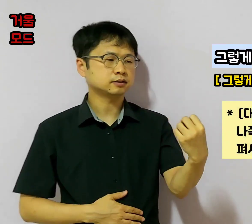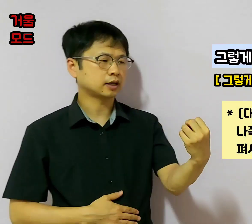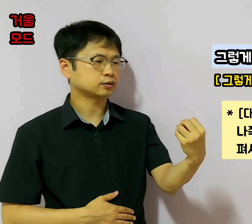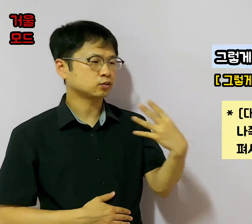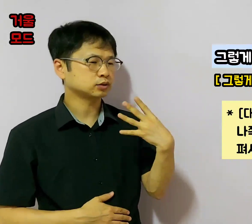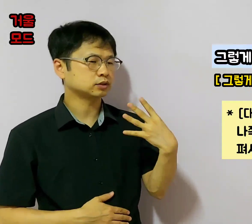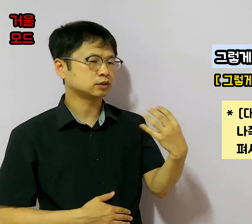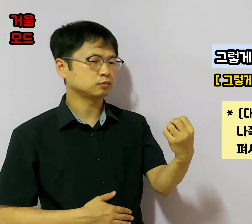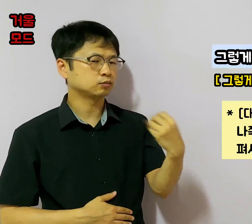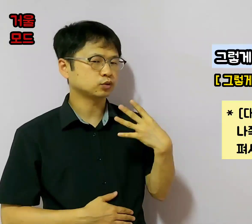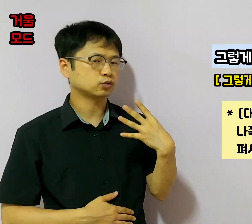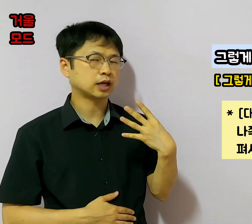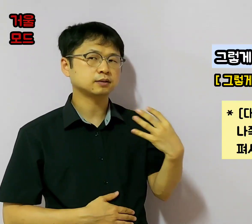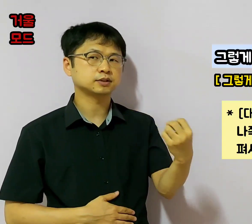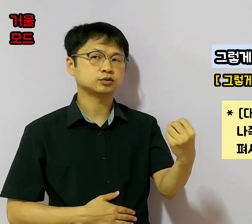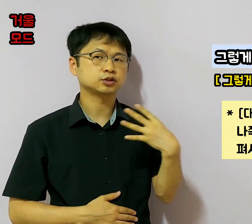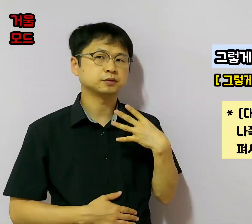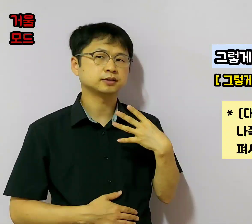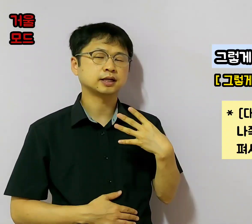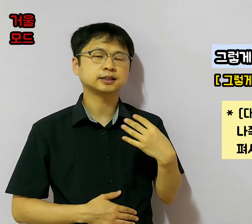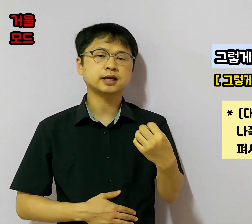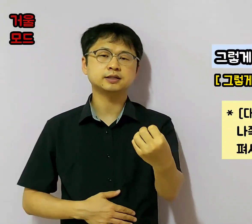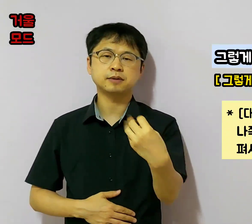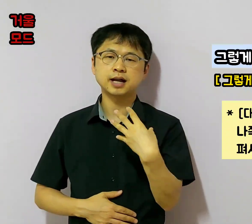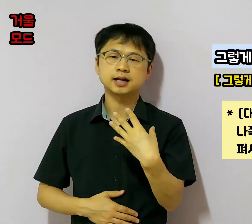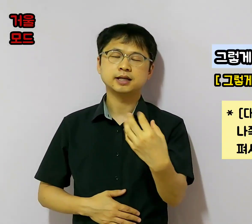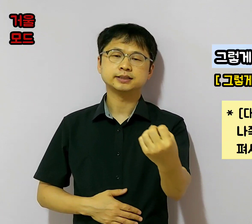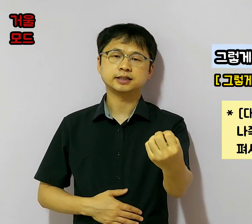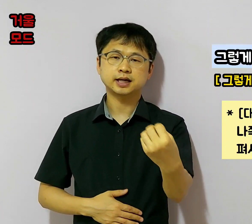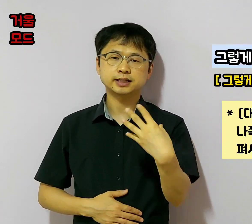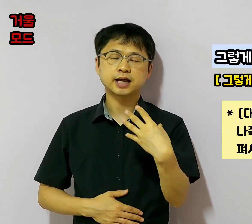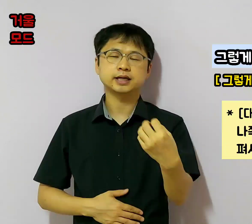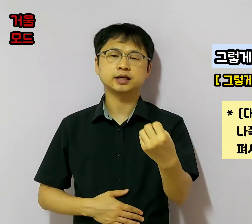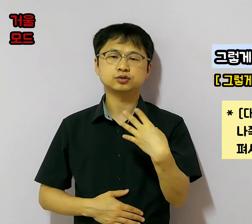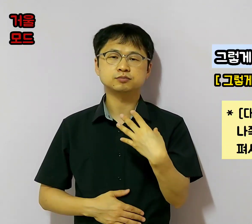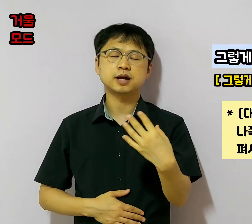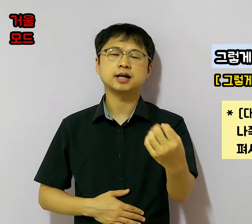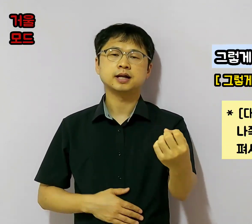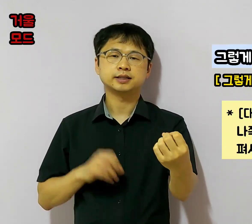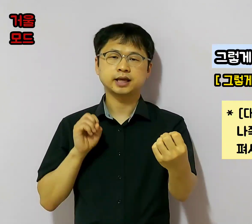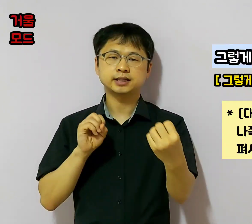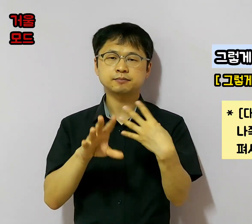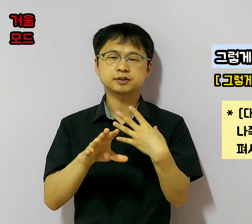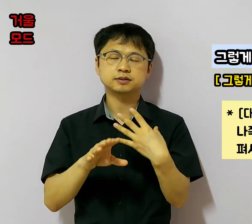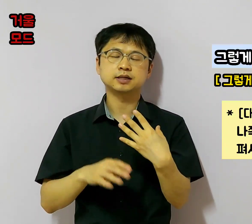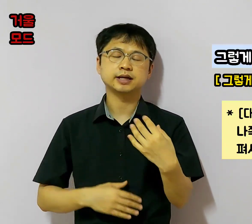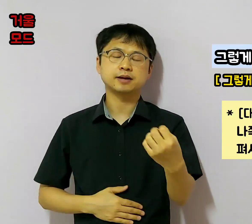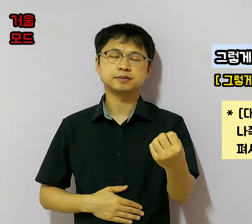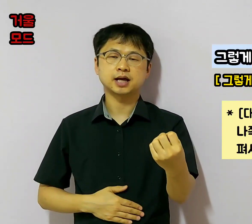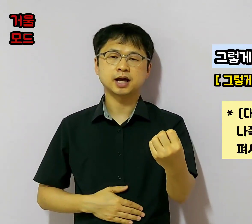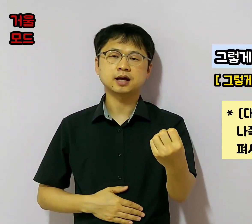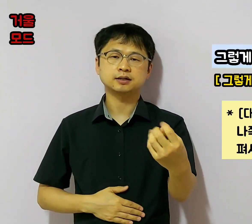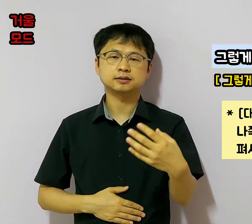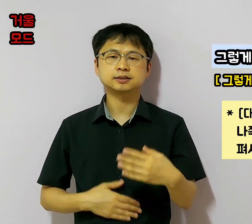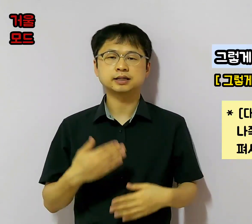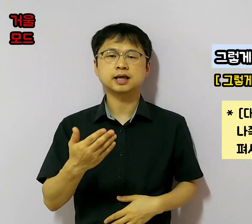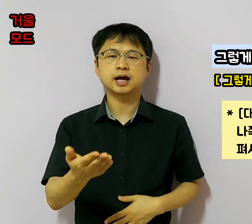이렇게 손끝을 몸쪽으로 당기면서 해주시면 상대의 말, 상대가 나에게 해주는 말, 대답 등을 얘기합니다. 그래서